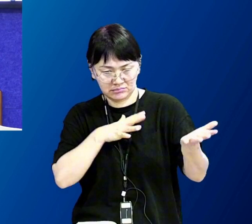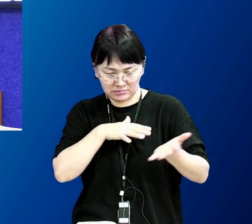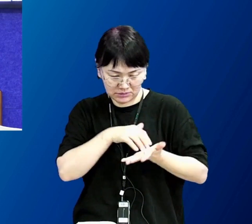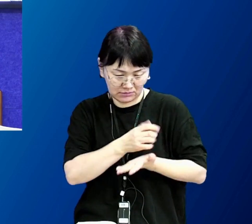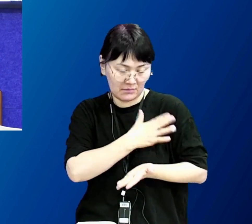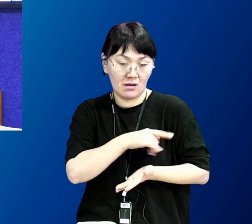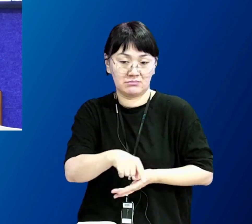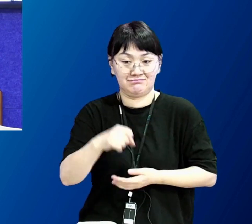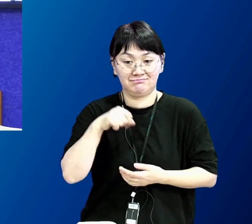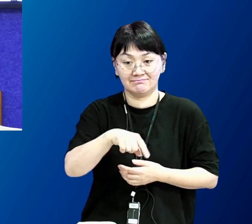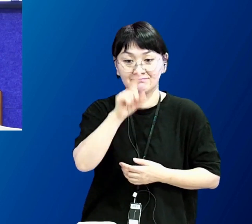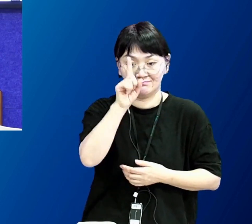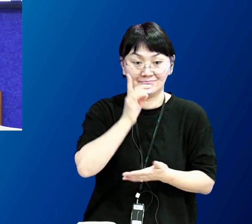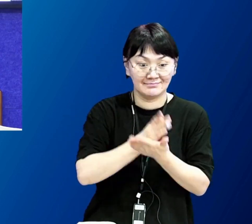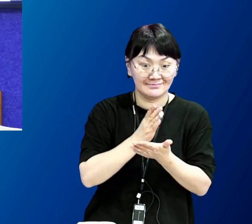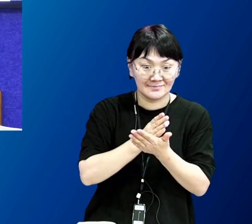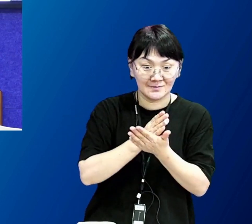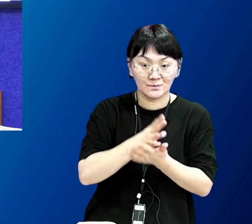номын 19-ийг харъя.